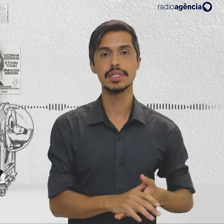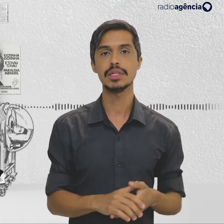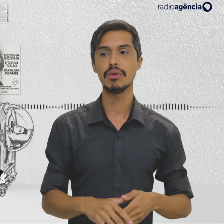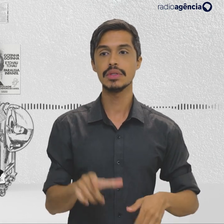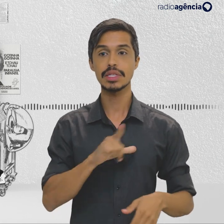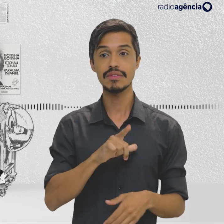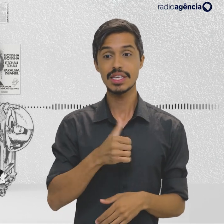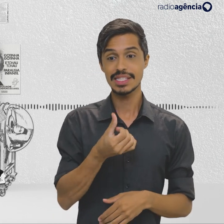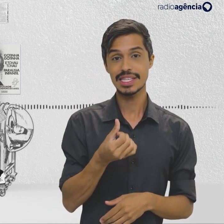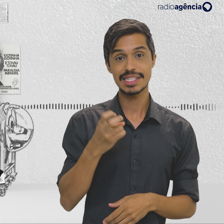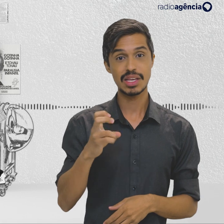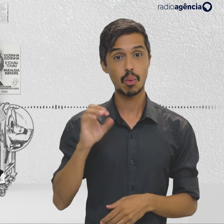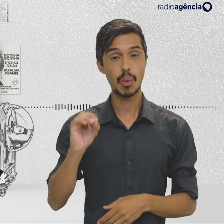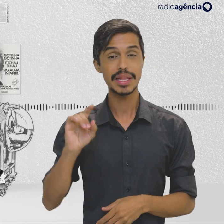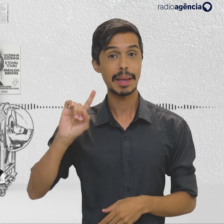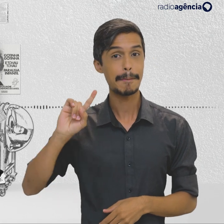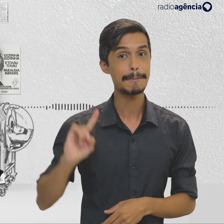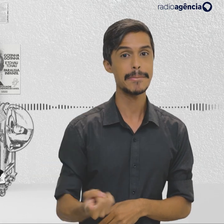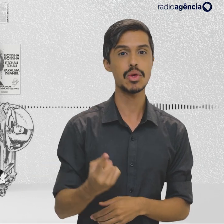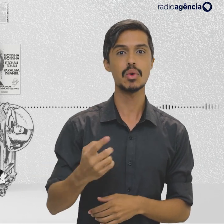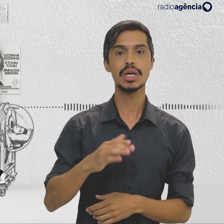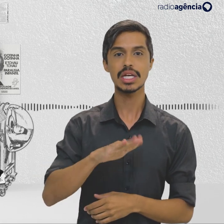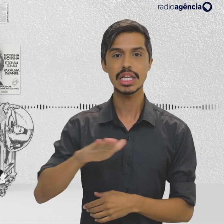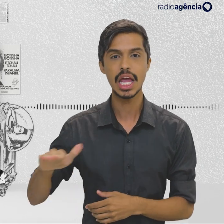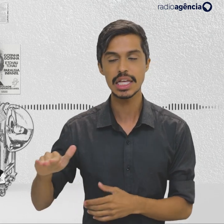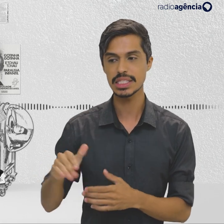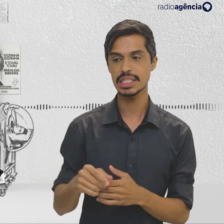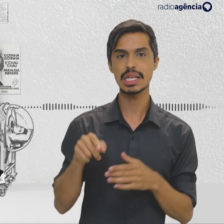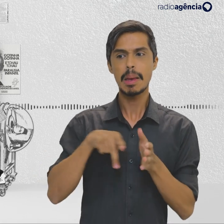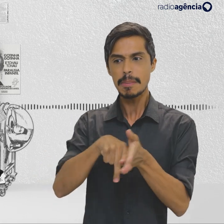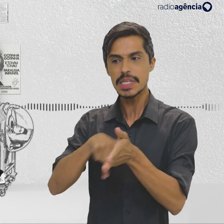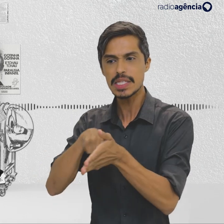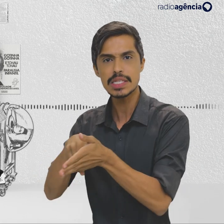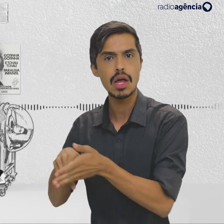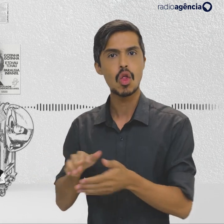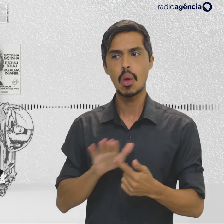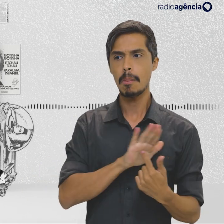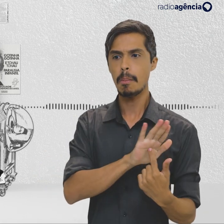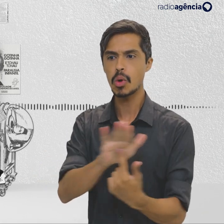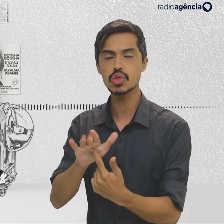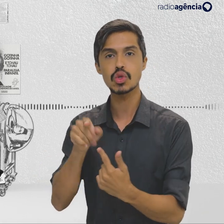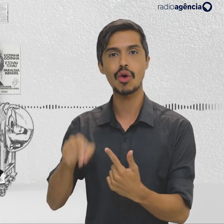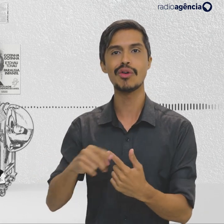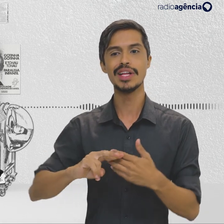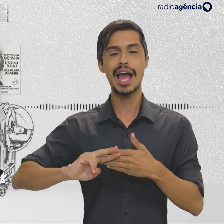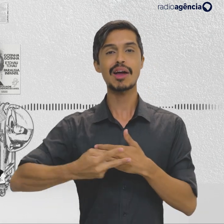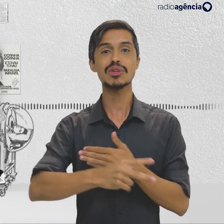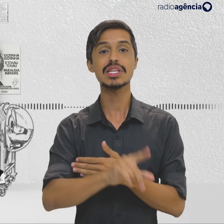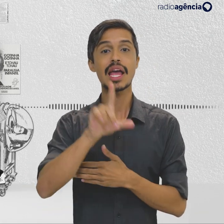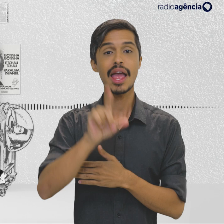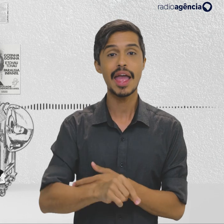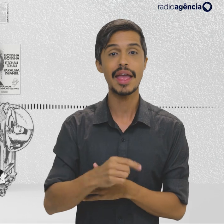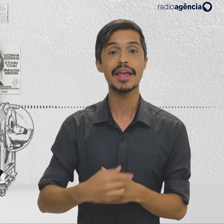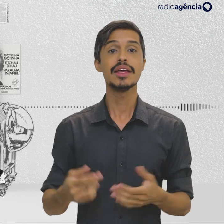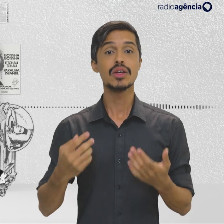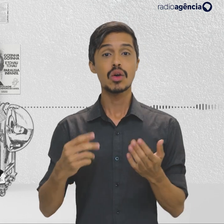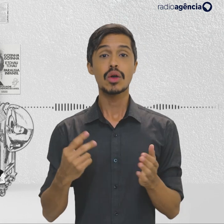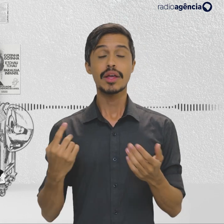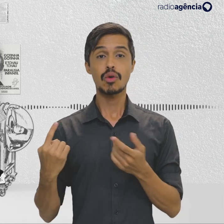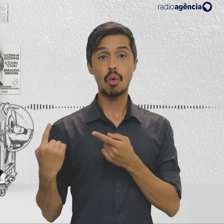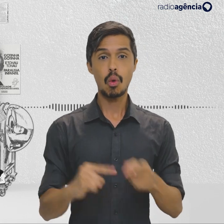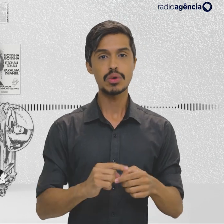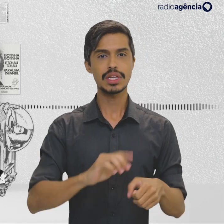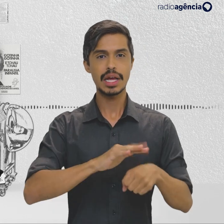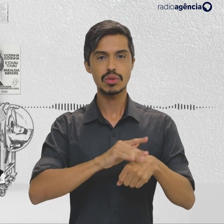acompanhou 650.000 crianças já cansaram de demonstrar que o único efeito importante da